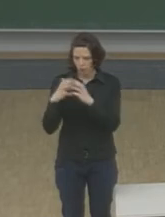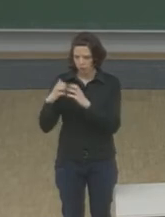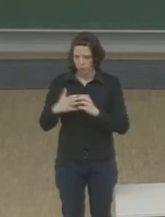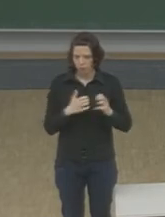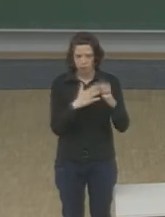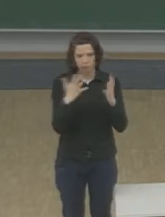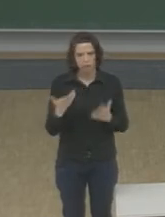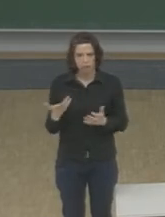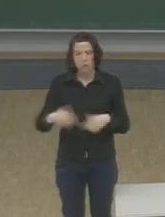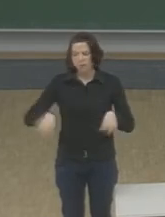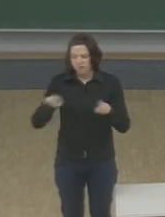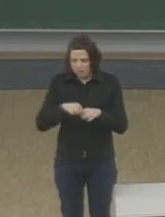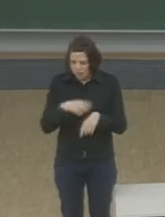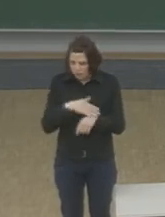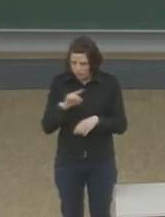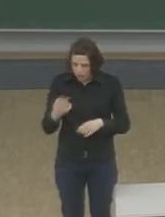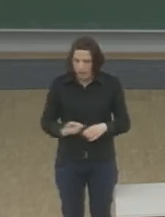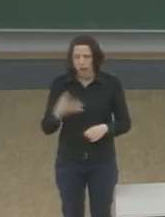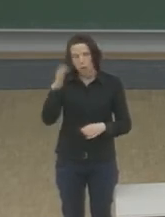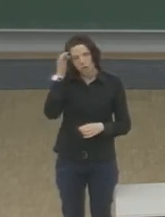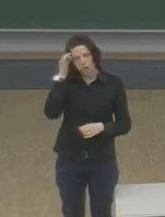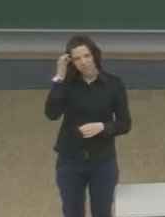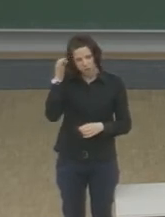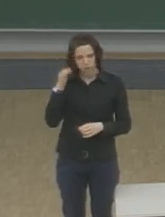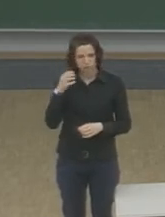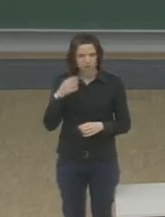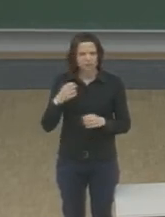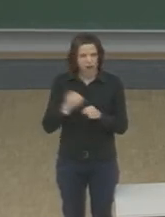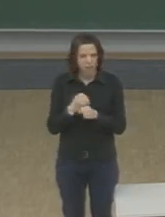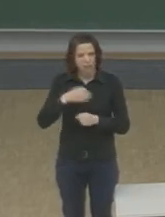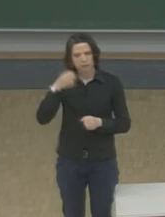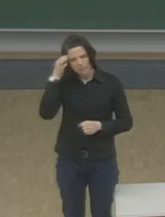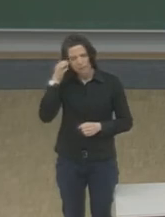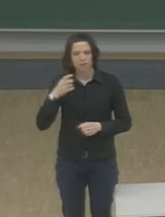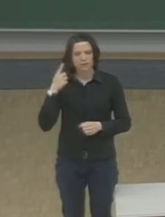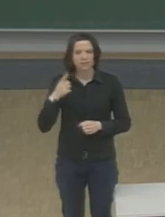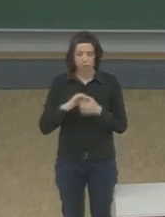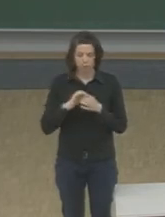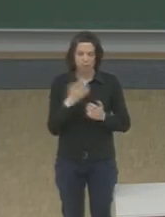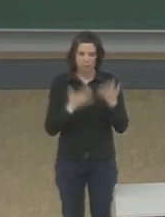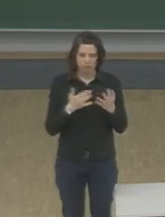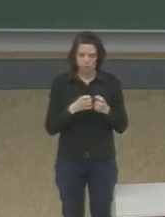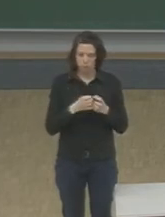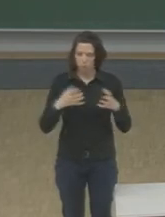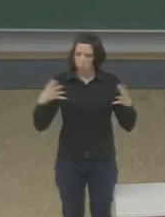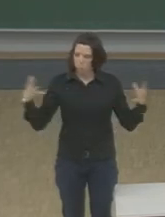Im gleichen Zug wächst das wissenschaftliche Wissen in der Mathematik in einem unvorhergesehenen